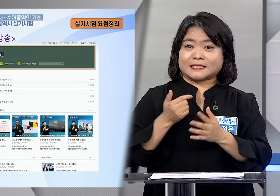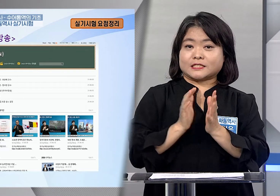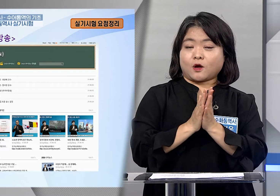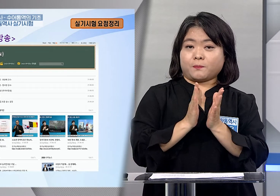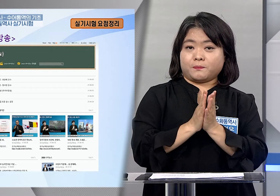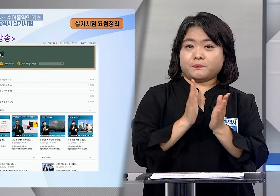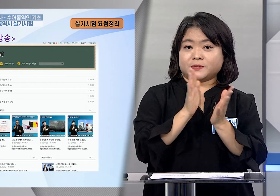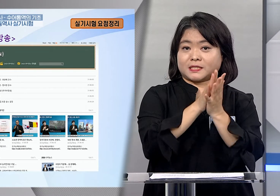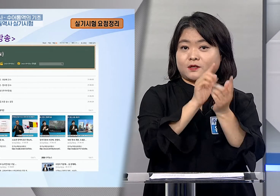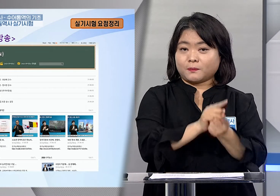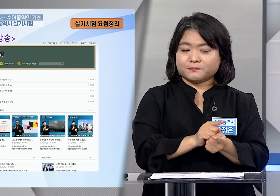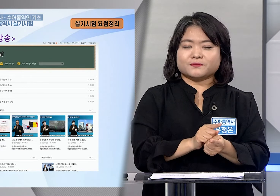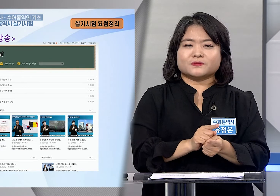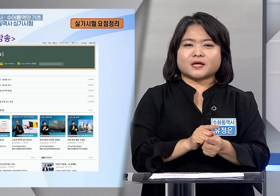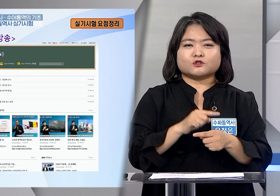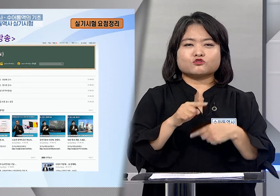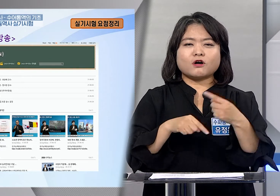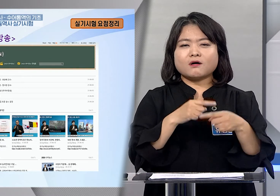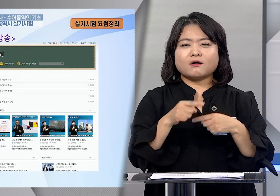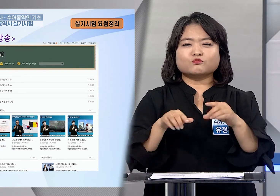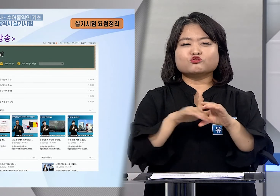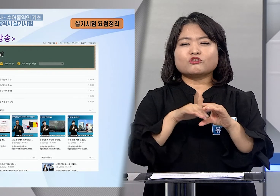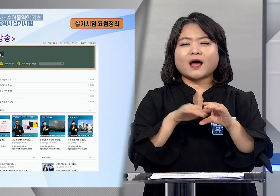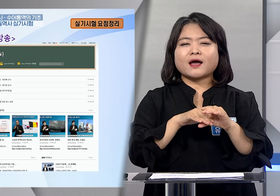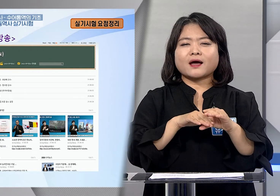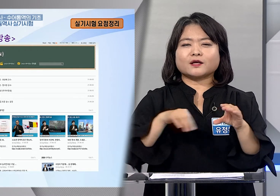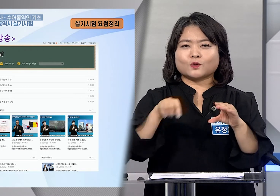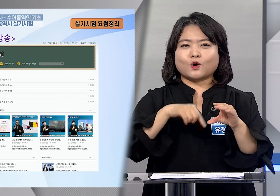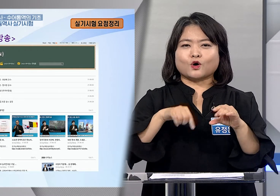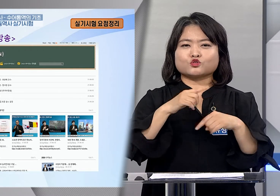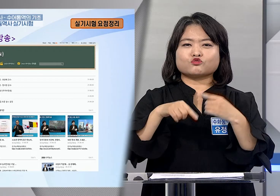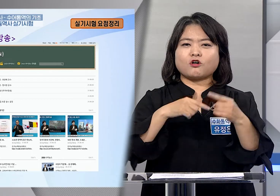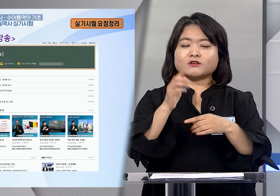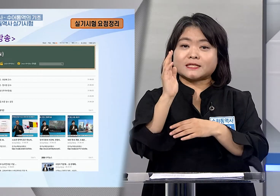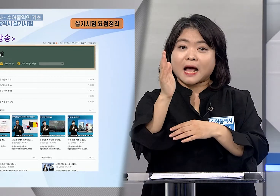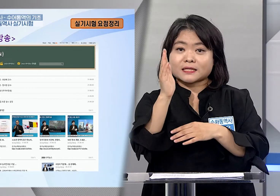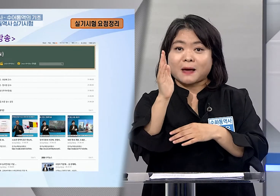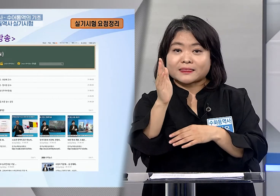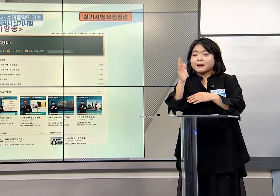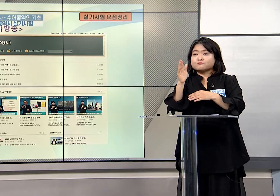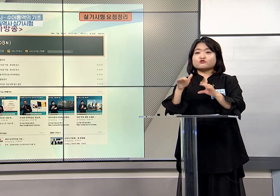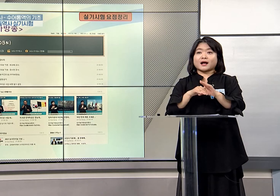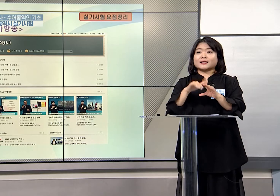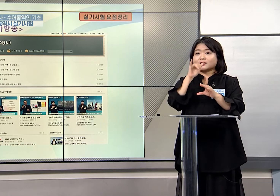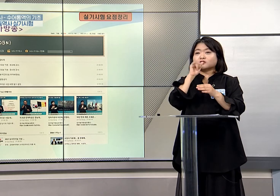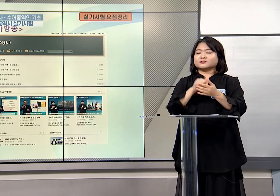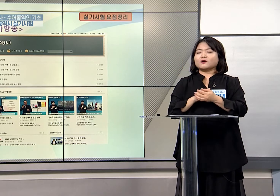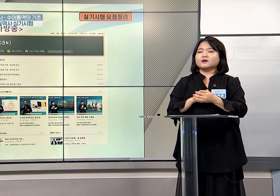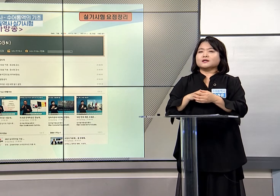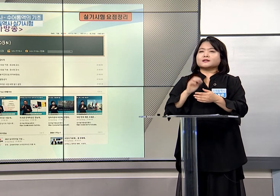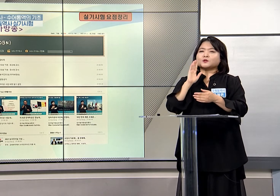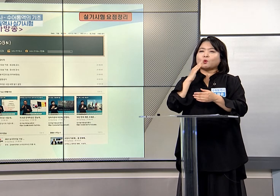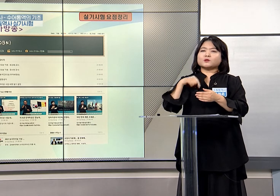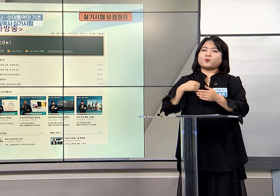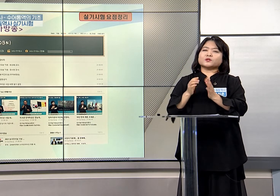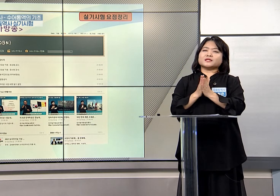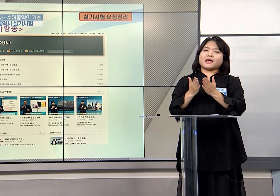직접 자, 수어 문화에도 수어 이야기 만담 문화가 있거든요. 농인